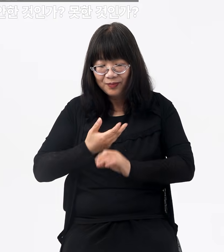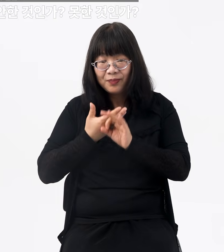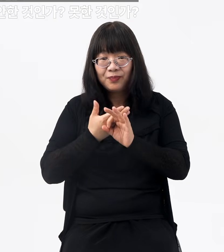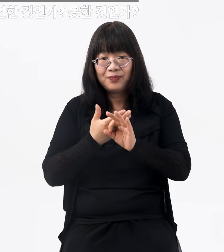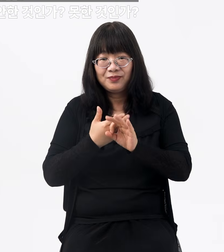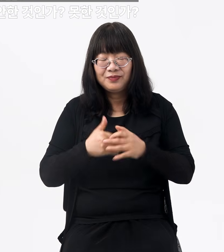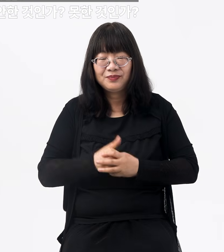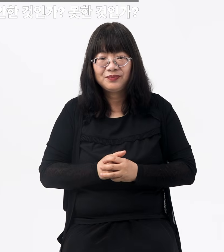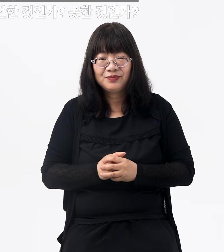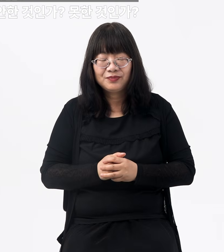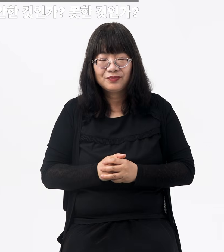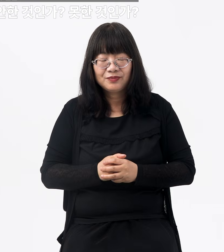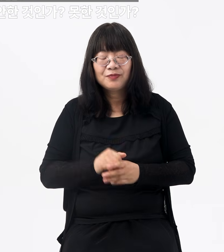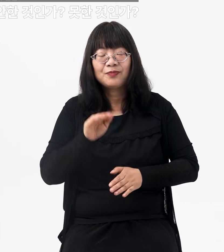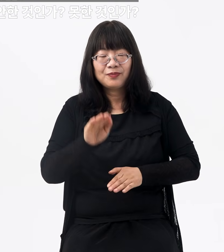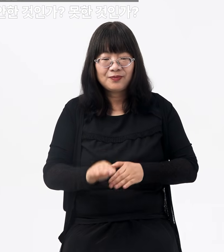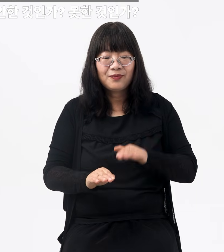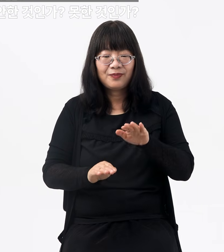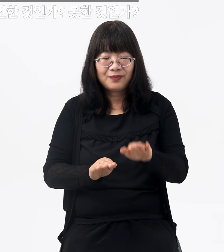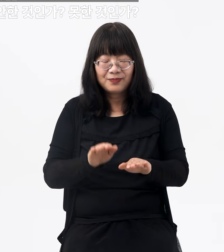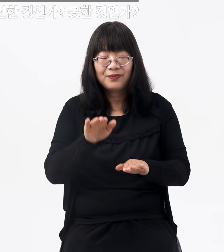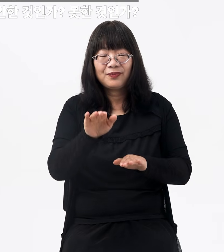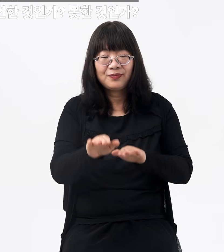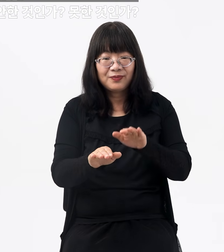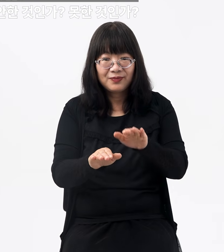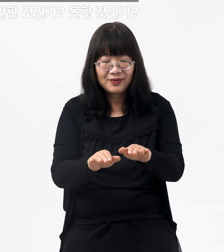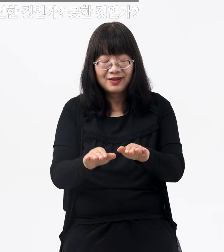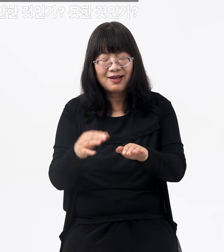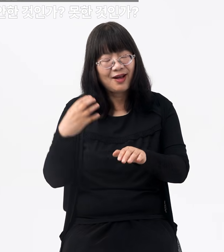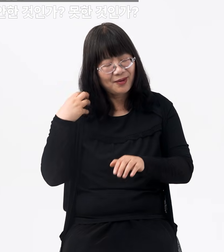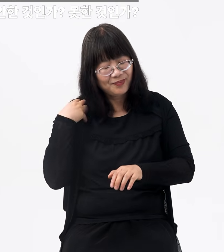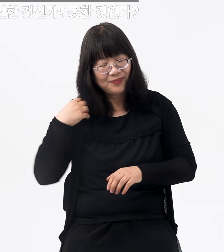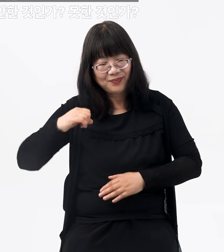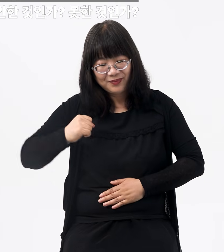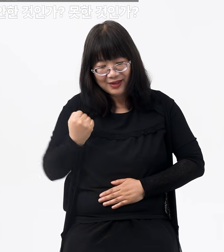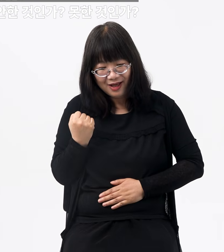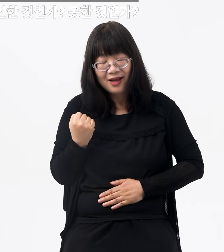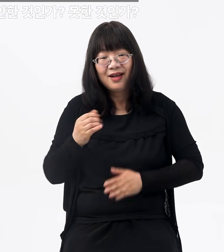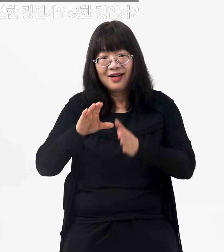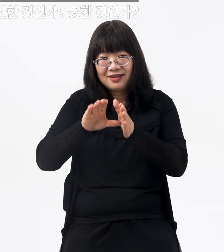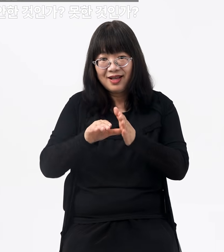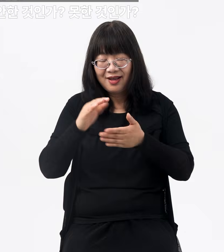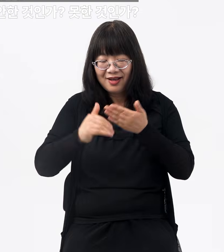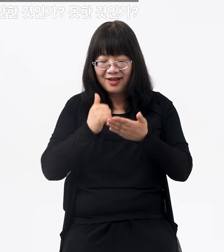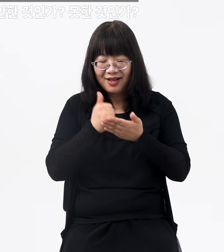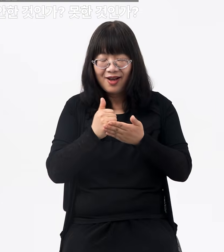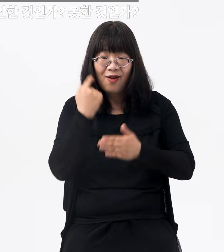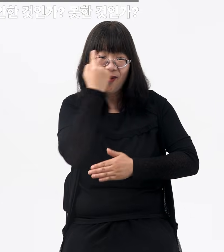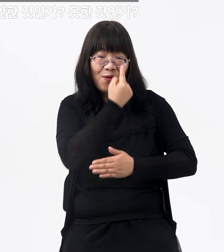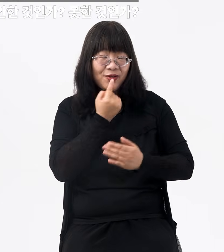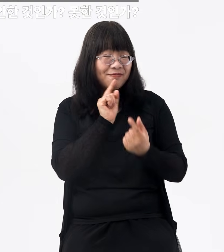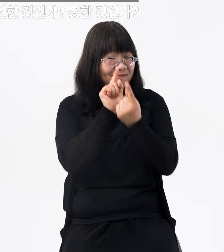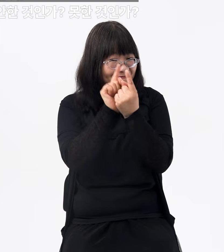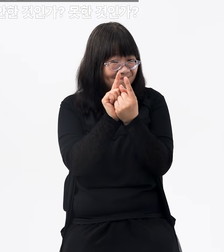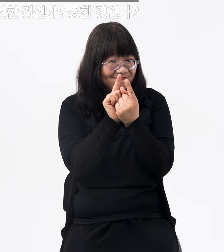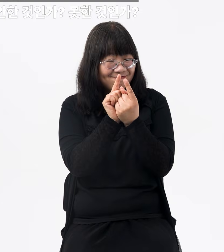명령이라면 뚜벅뚜벅 감당하며 걸어갈 때 하나님의 얼굴을